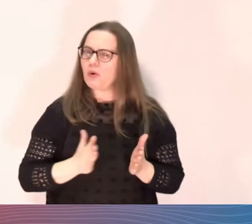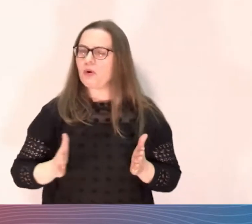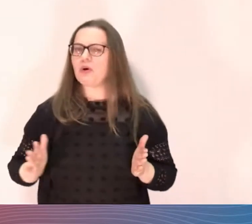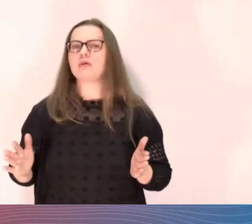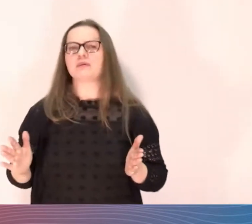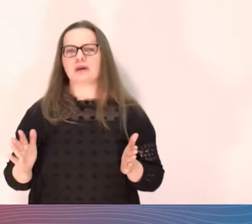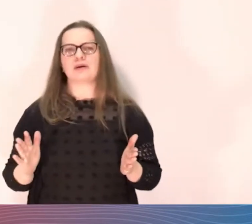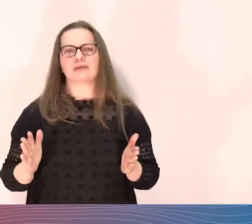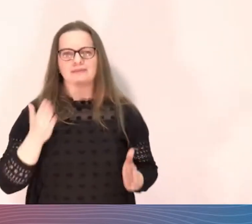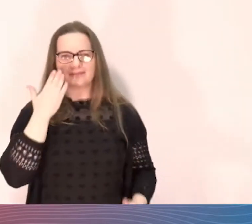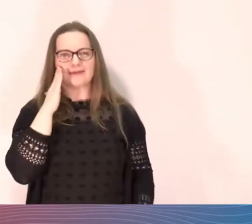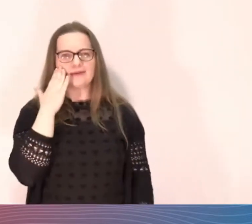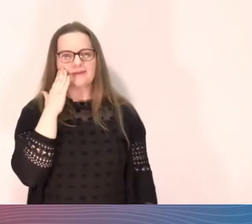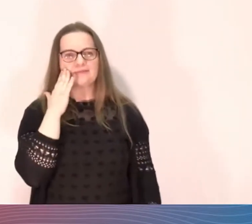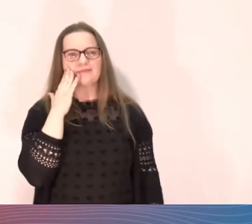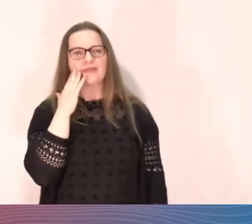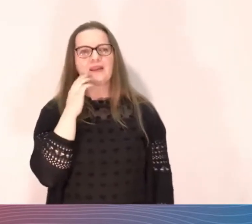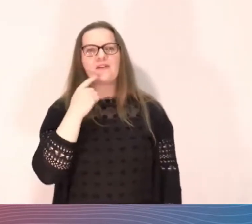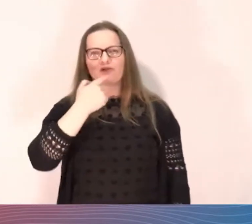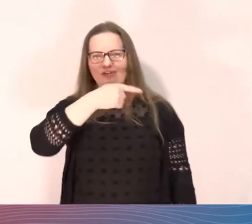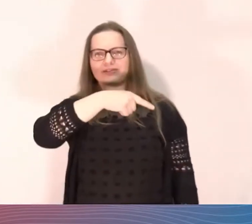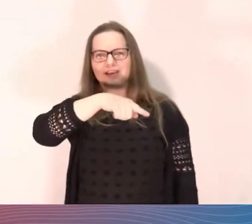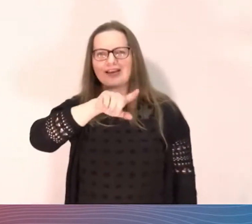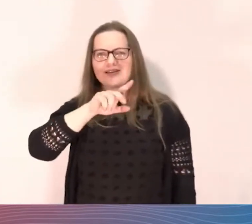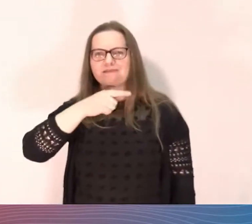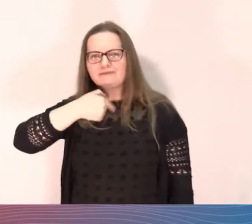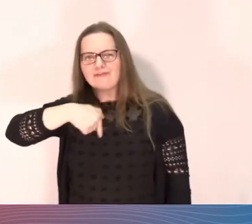Quem está indo para a rua pregar o Evangelho?